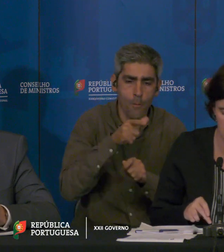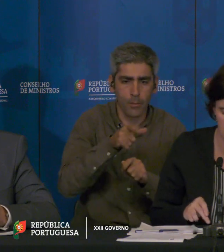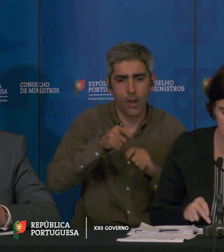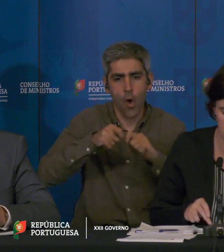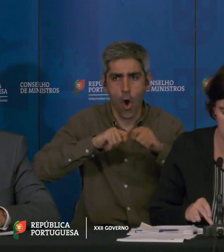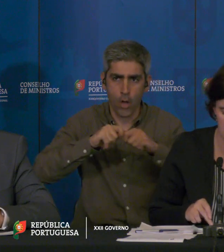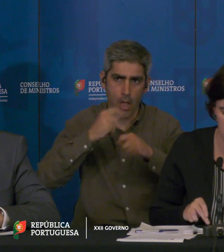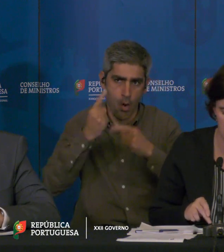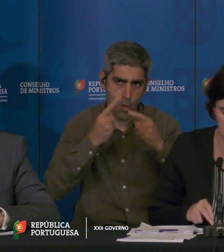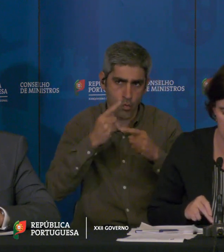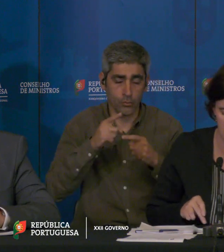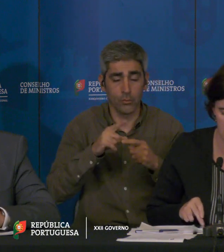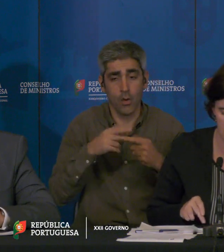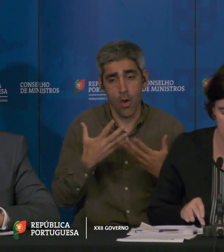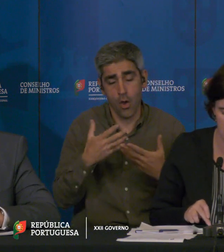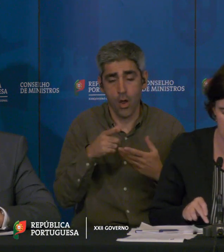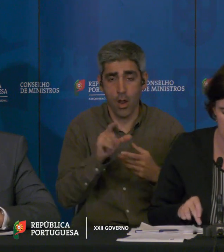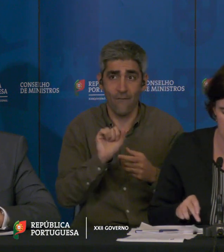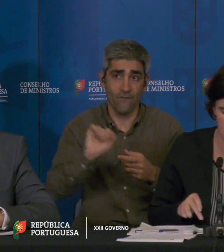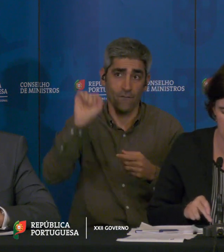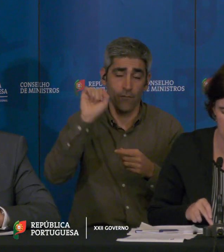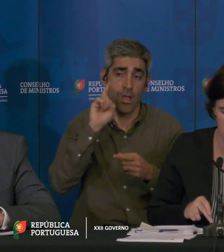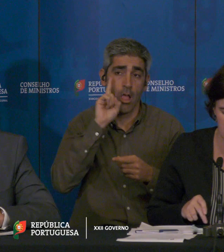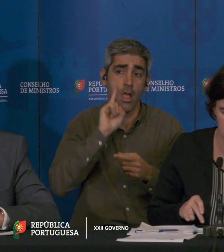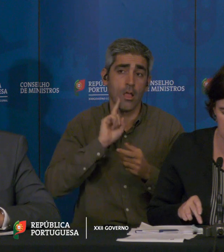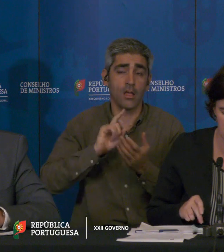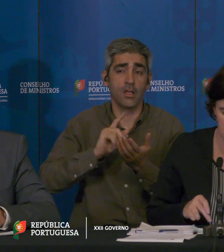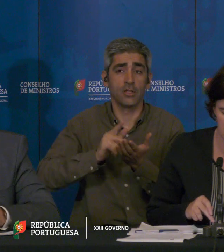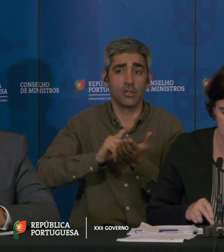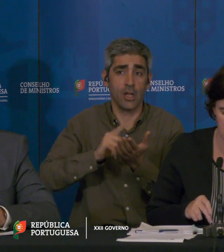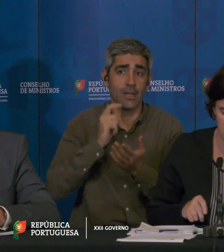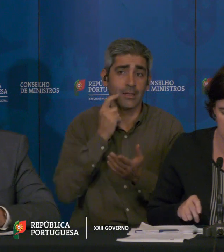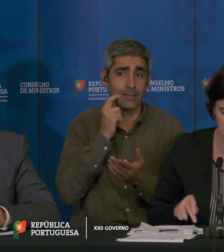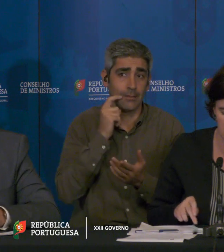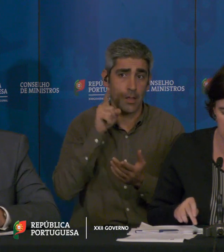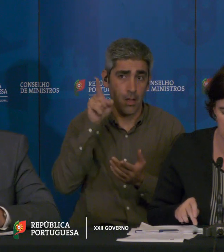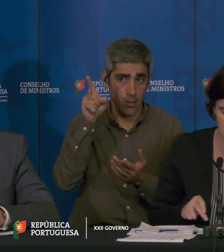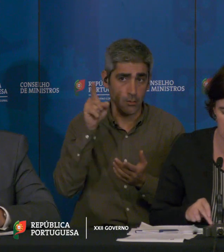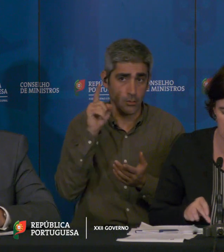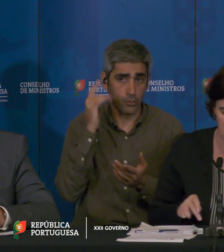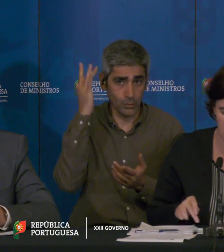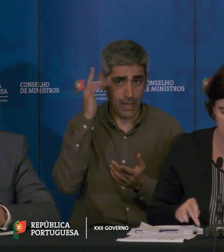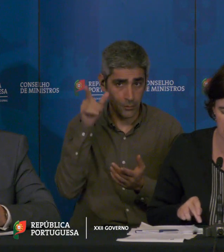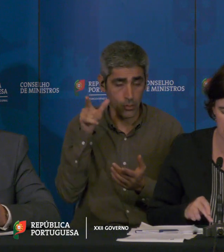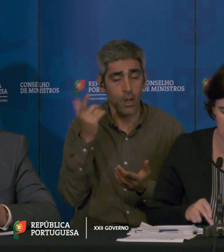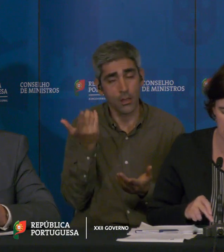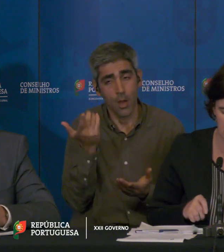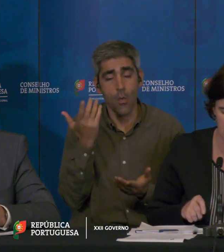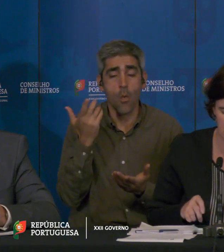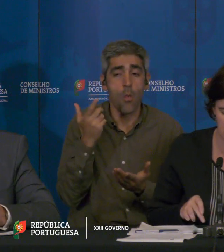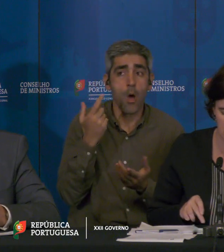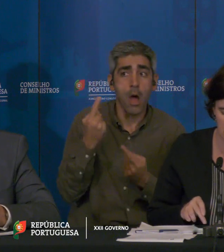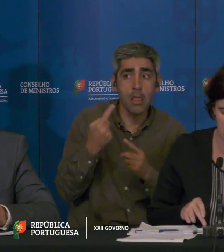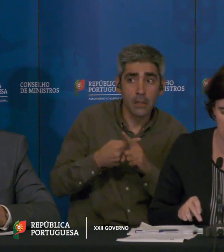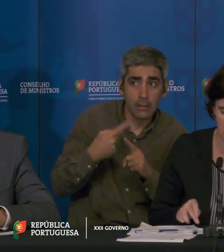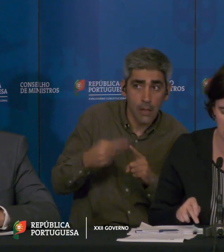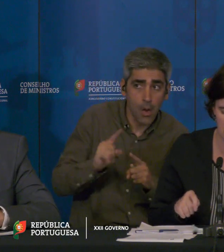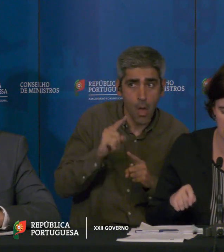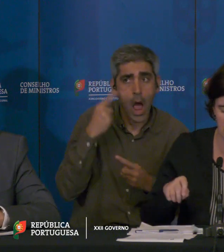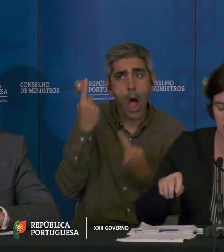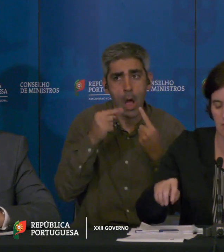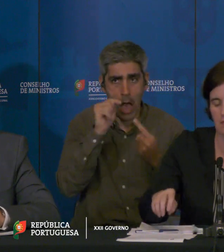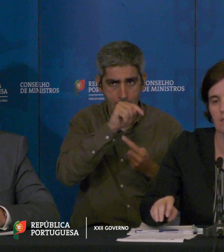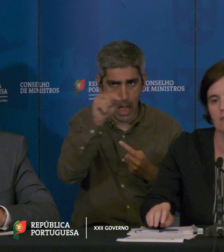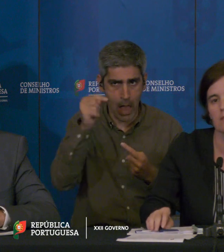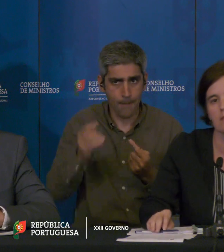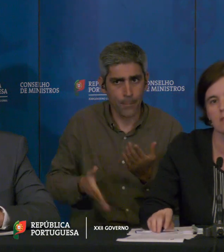social indiretamente detida pela Sra. Engenheira Isabel dos Santos e que existem, neste momento, propostas